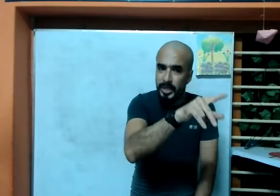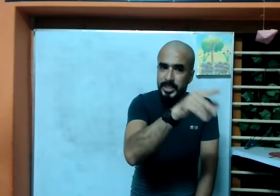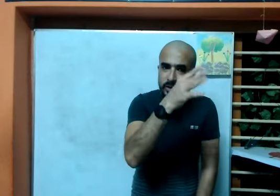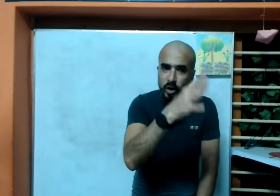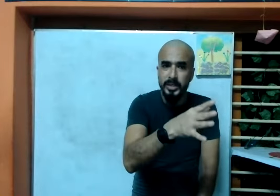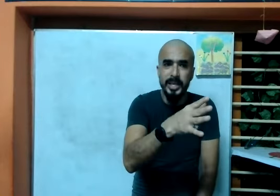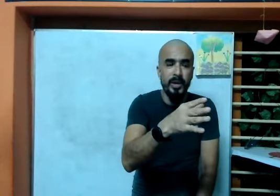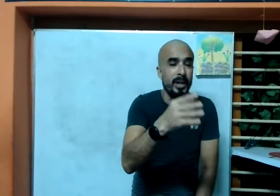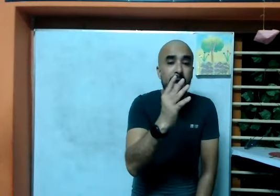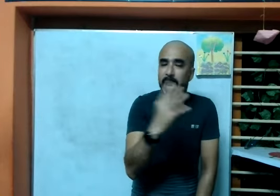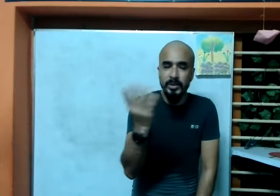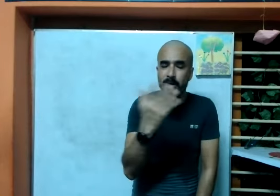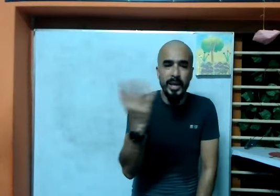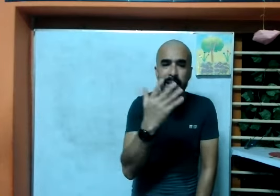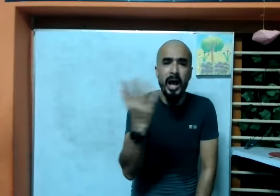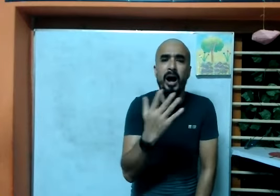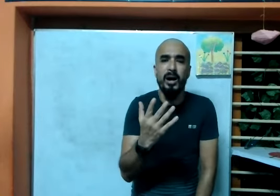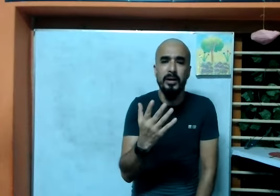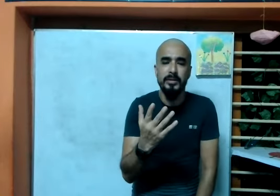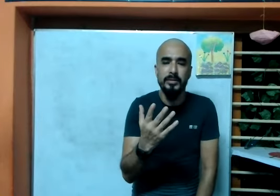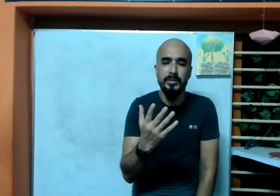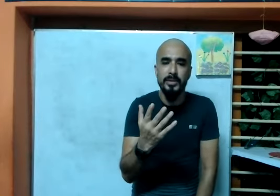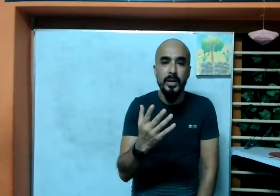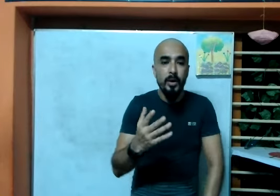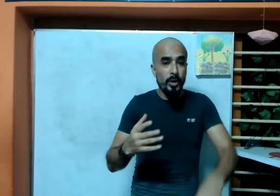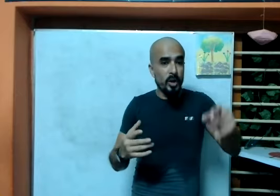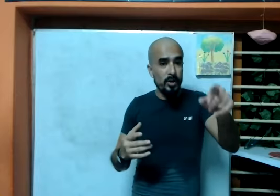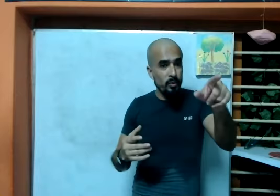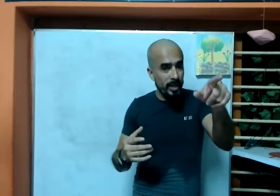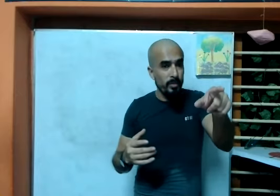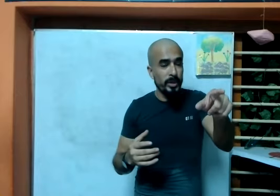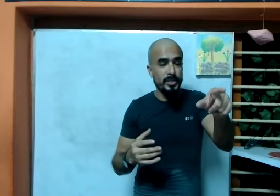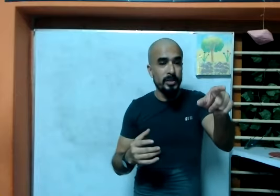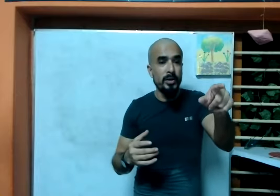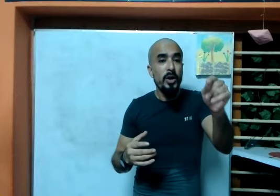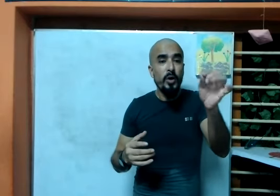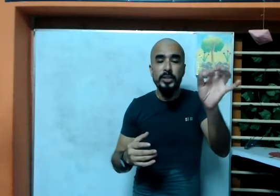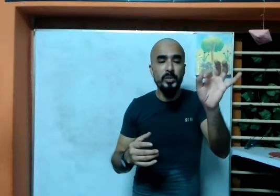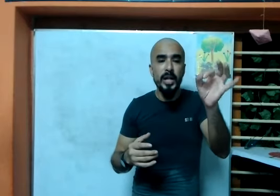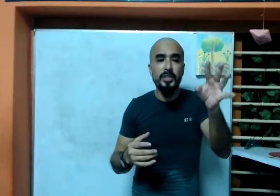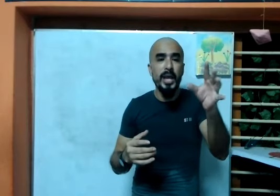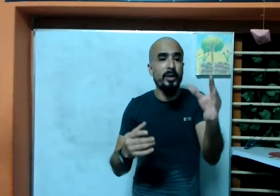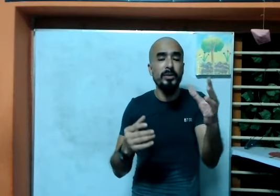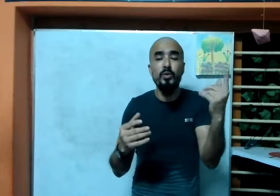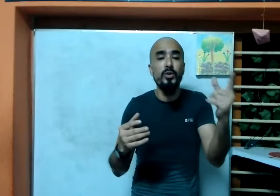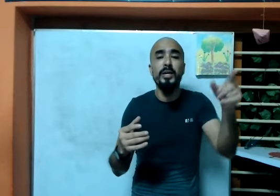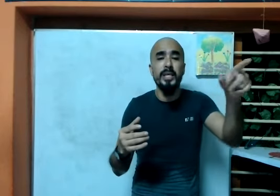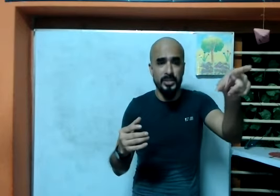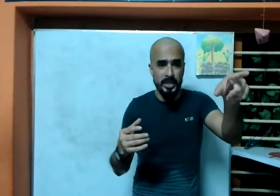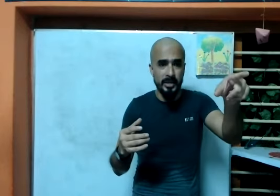বলেছিল তখন থেকে উইল এখন থেকে উইল না ওই যখন উইল বলেছিল ওই শব্দটা আসলে এখন উড হয়ে যাচ্ছে